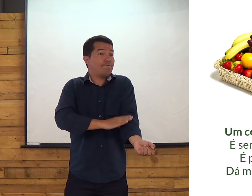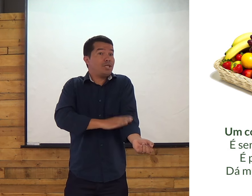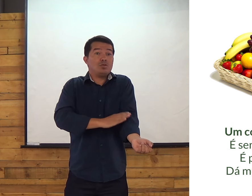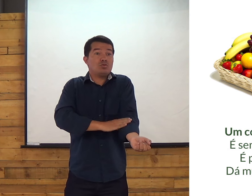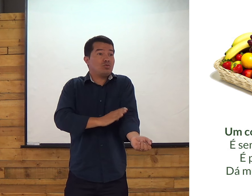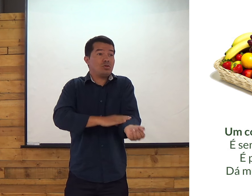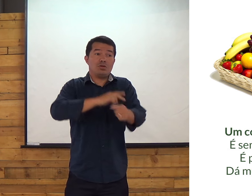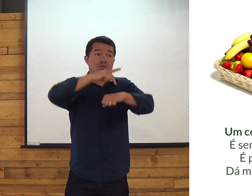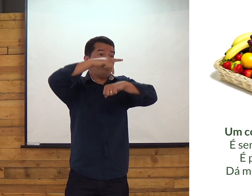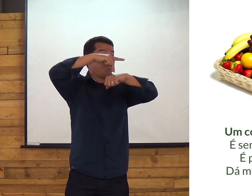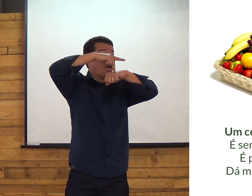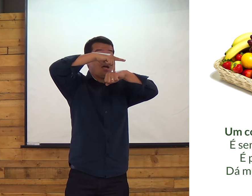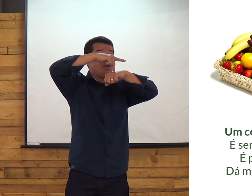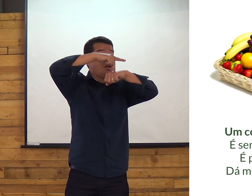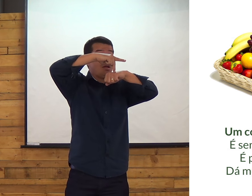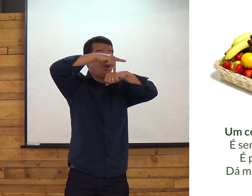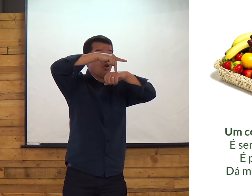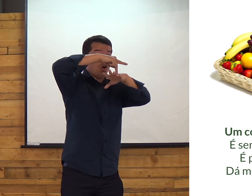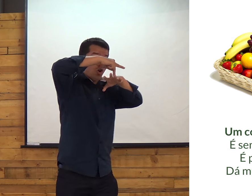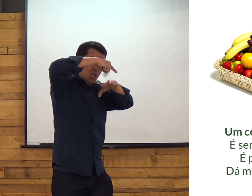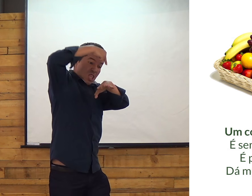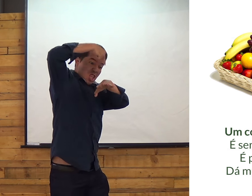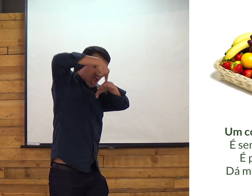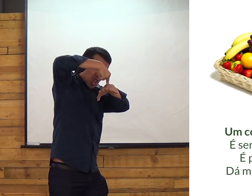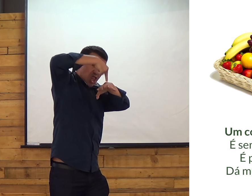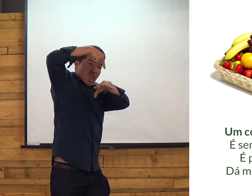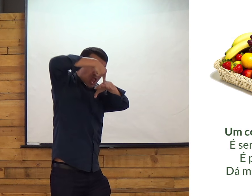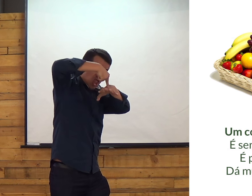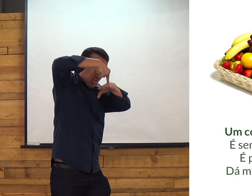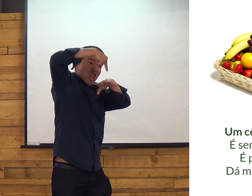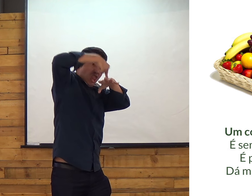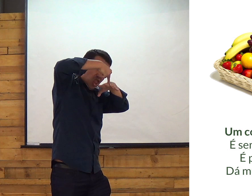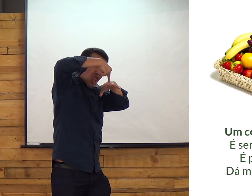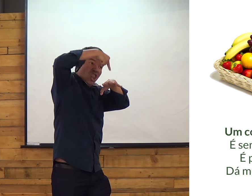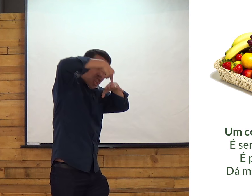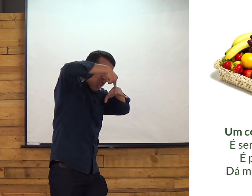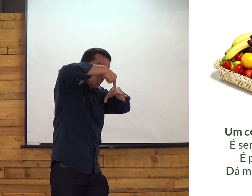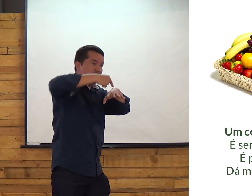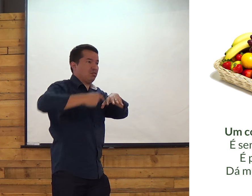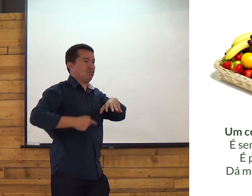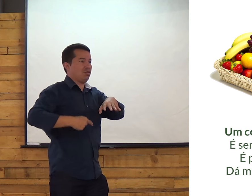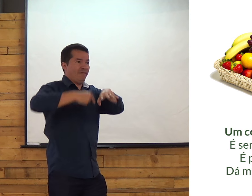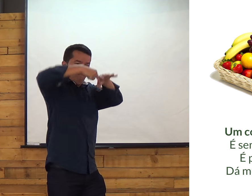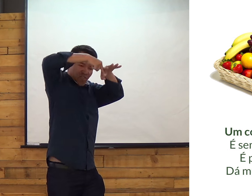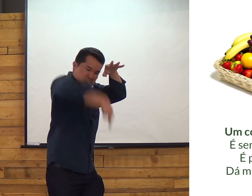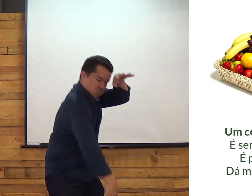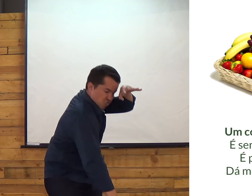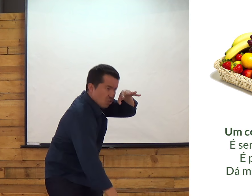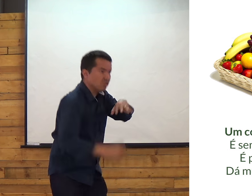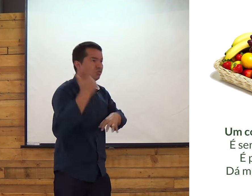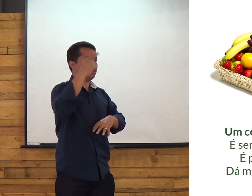naquilo. E são viciadas. Isso é a pedra que não deixa a gente alcançar